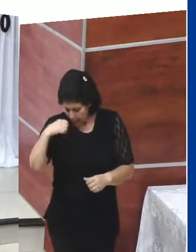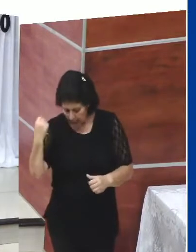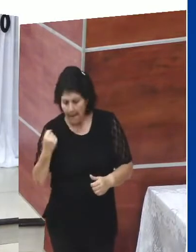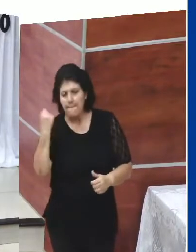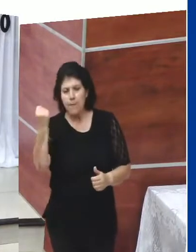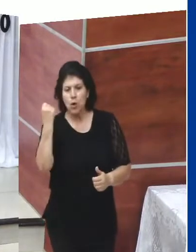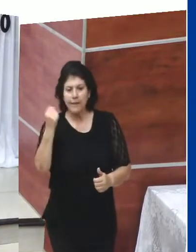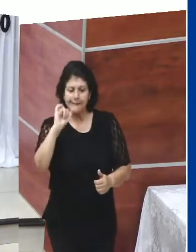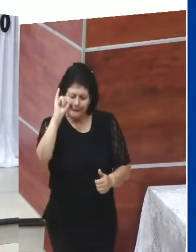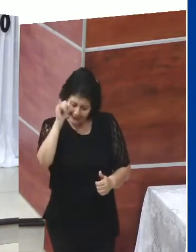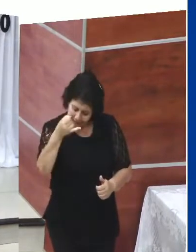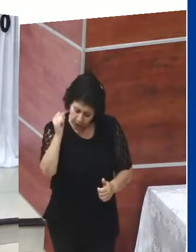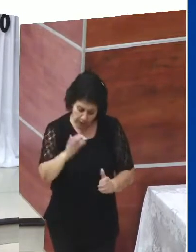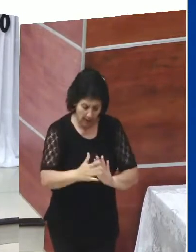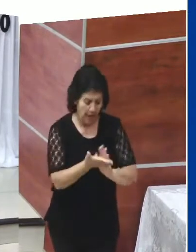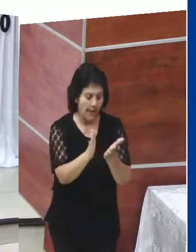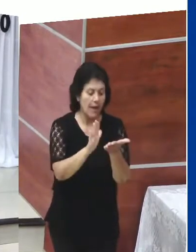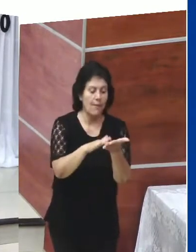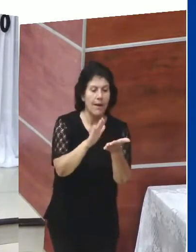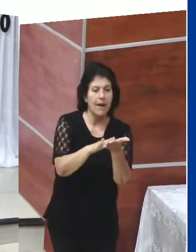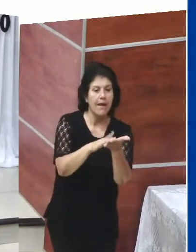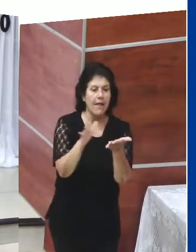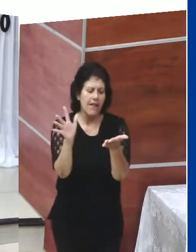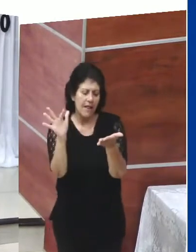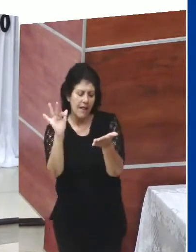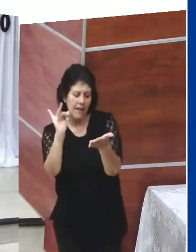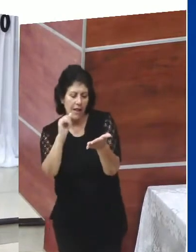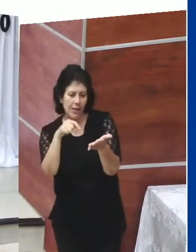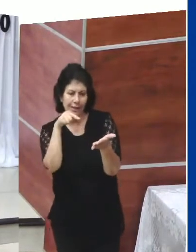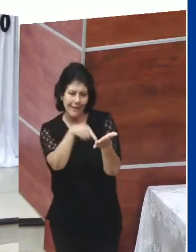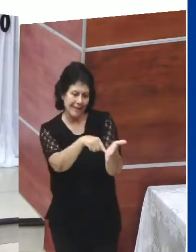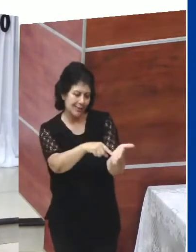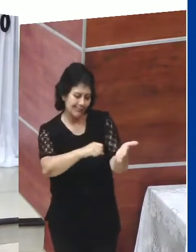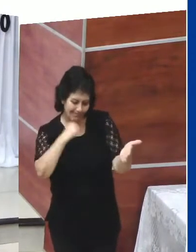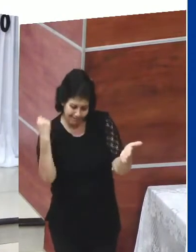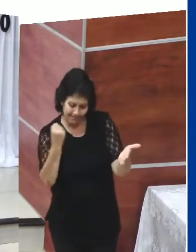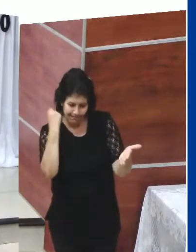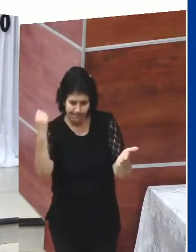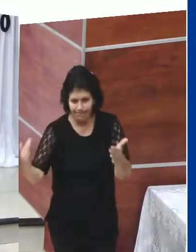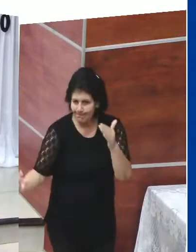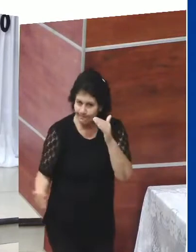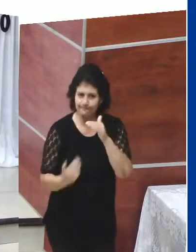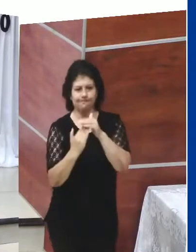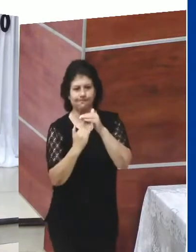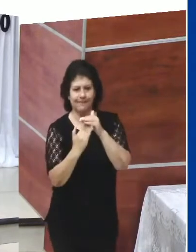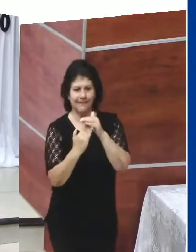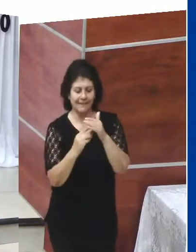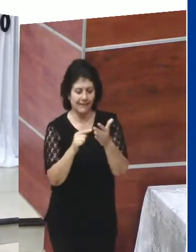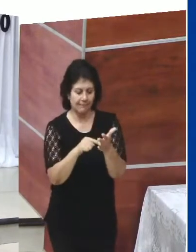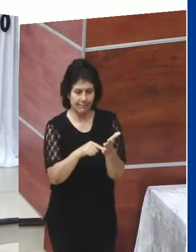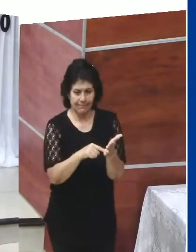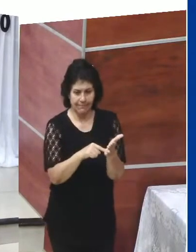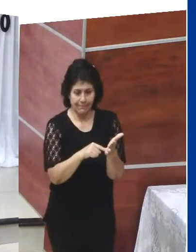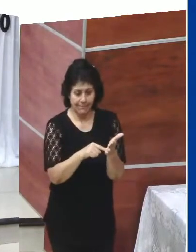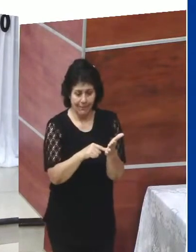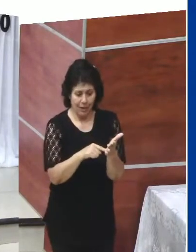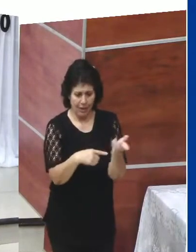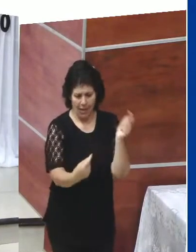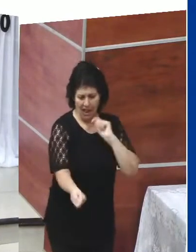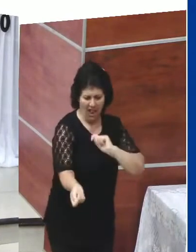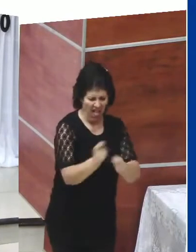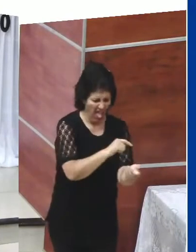alimentarnos de la palabra de Dios. Nada puede reemplazar al